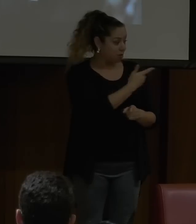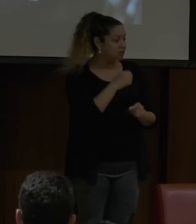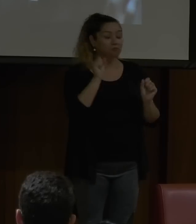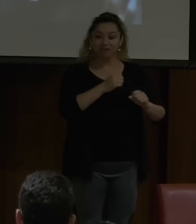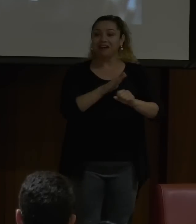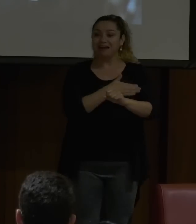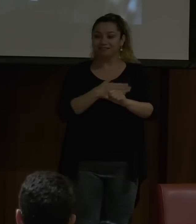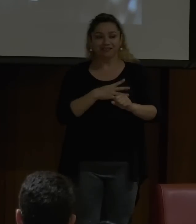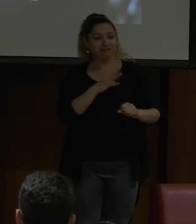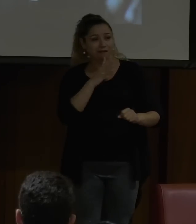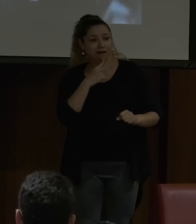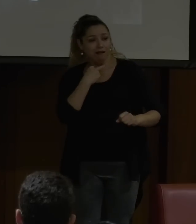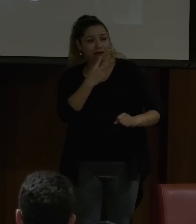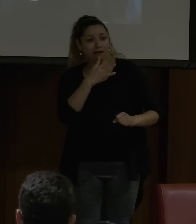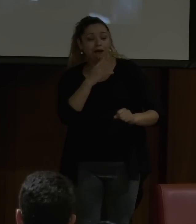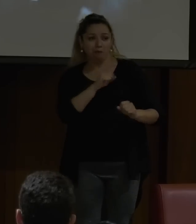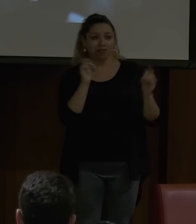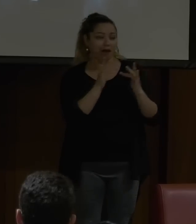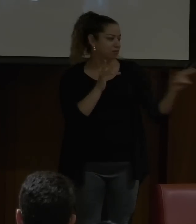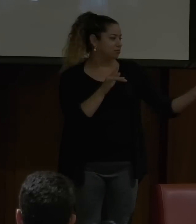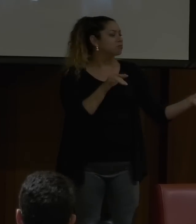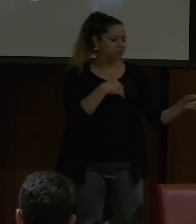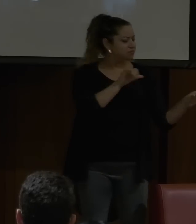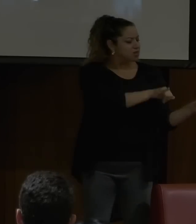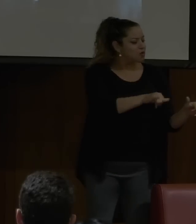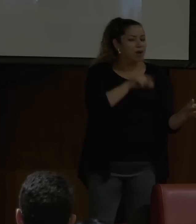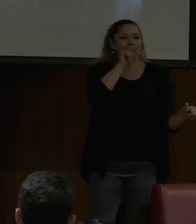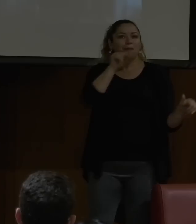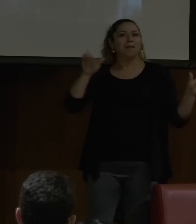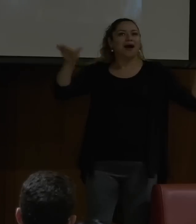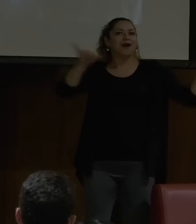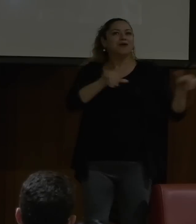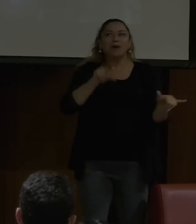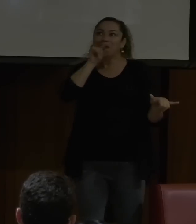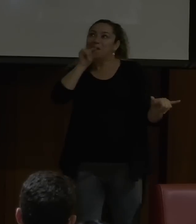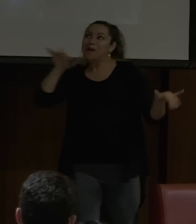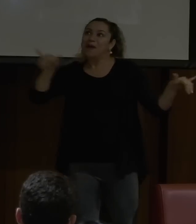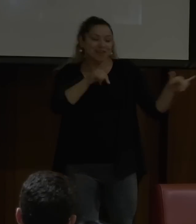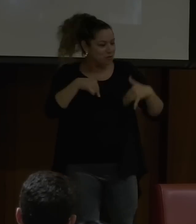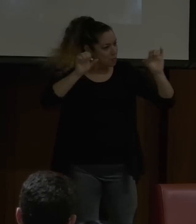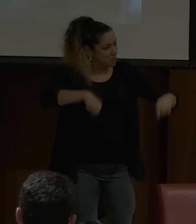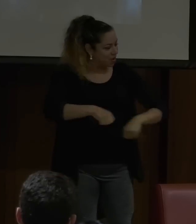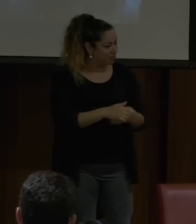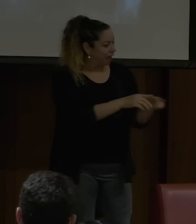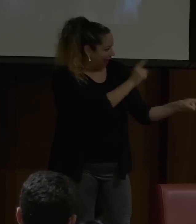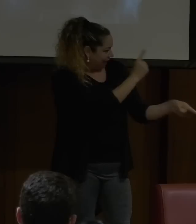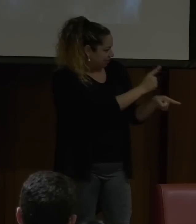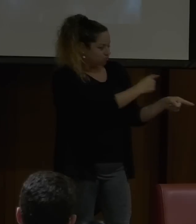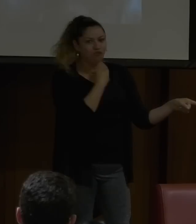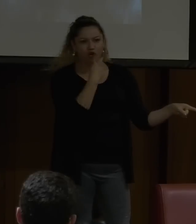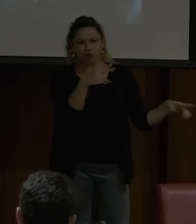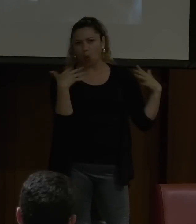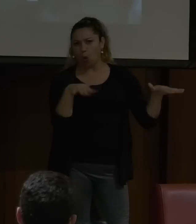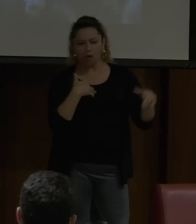alguna canción que corresponda al… Como cantan los pájaros. Exactamente. Con ese vocerrón que tú tienes, además, no necesitamos ni